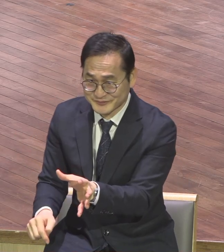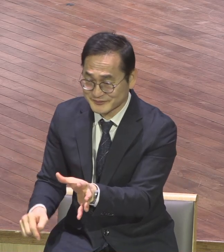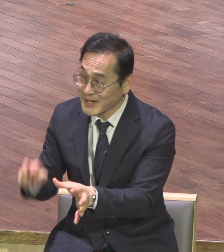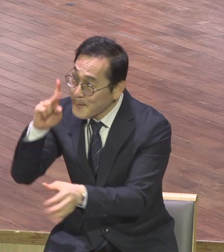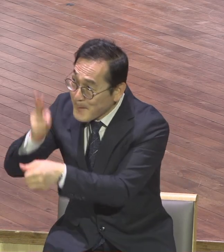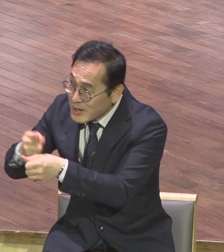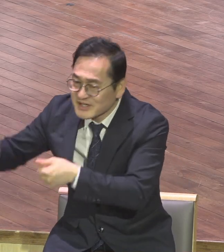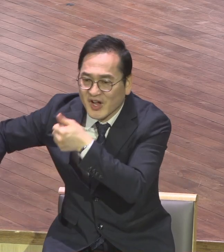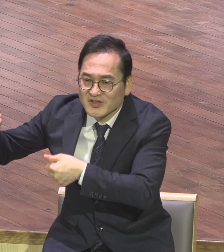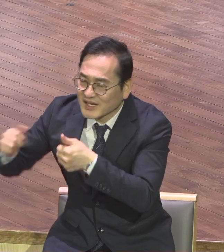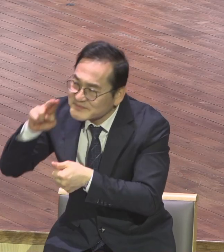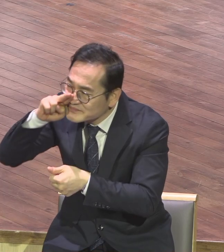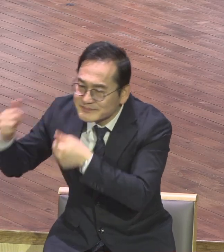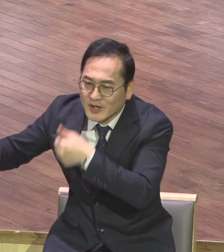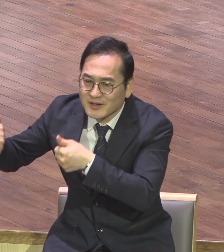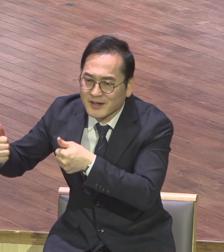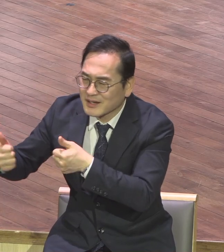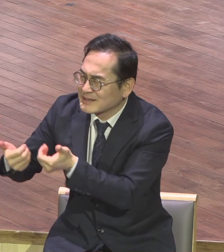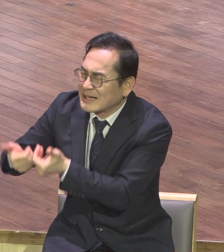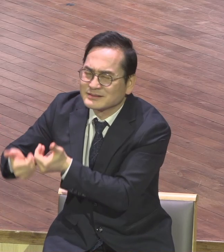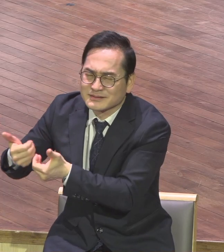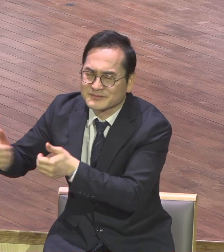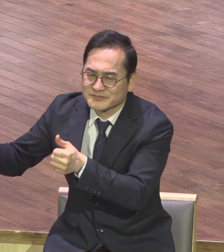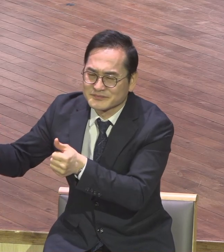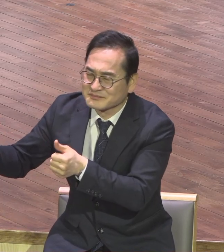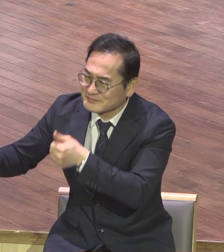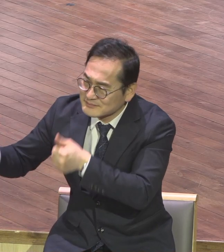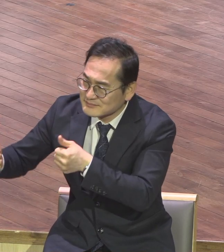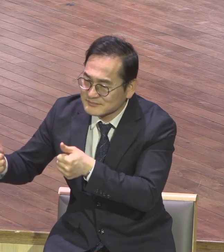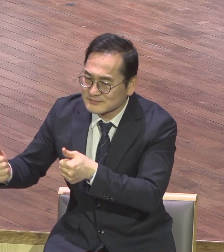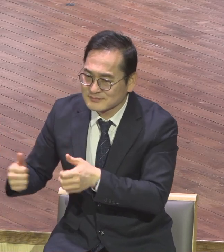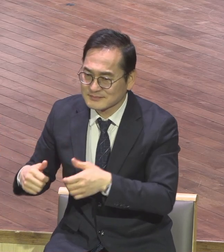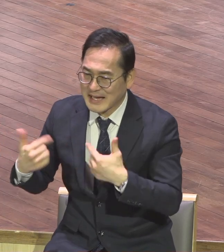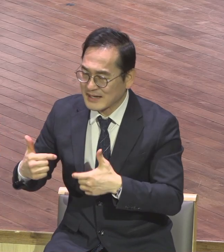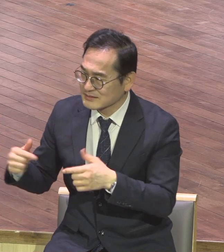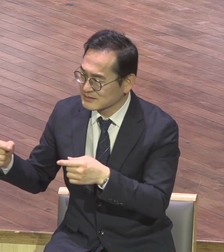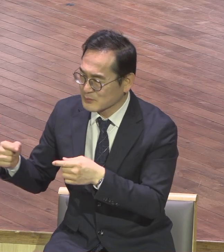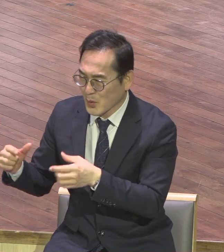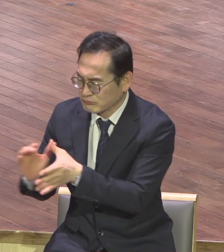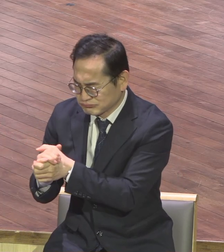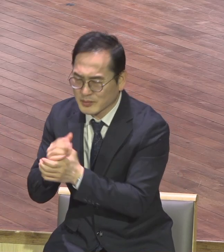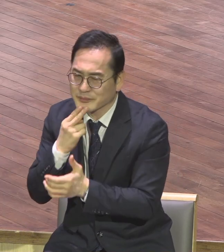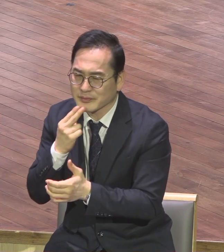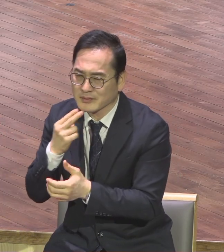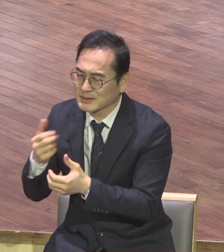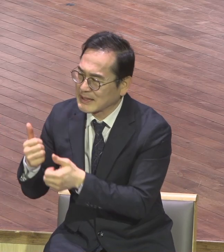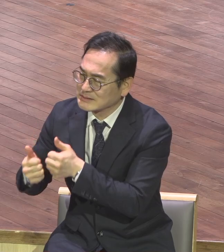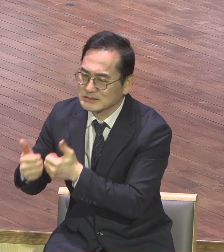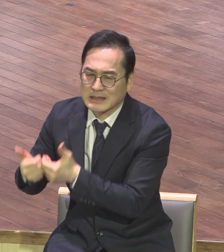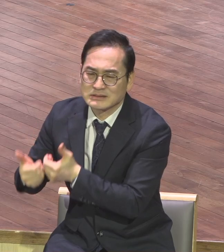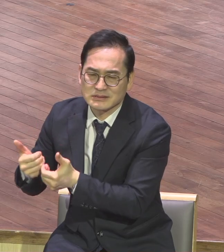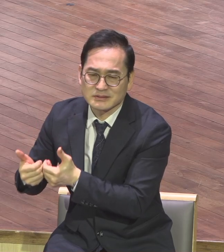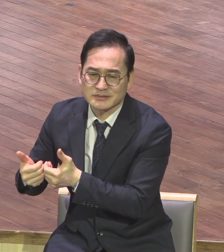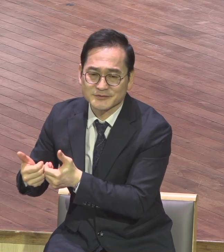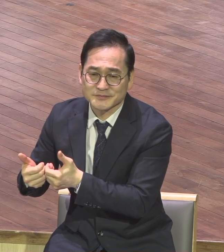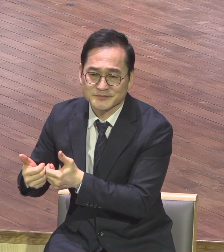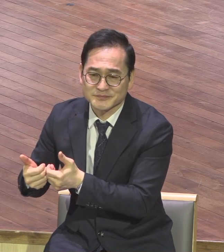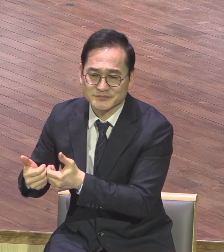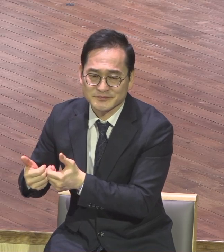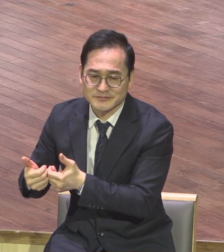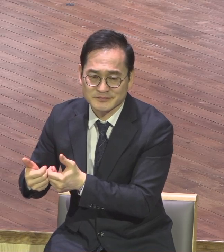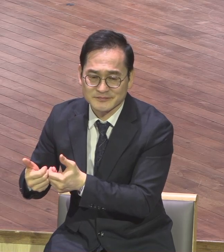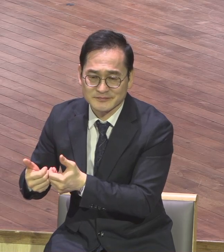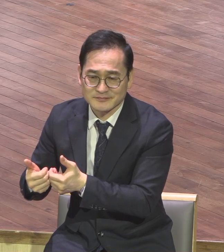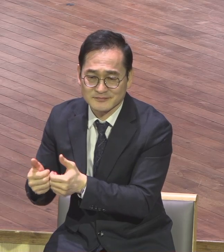바울에게 사이가 안 좋았어요. 어떤 이유든지 우호적인 관계가 아니었어요. 바울과 경쟁하던